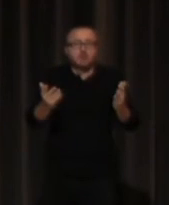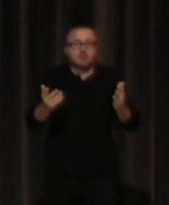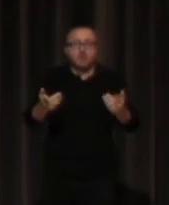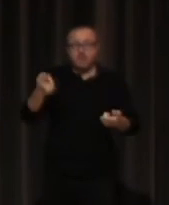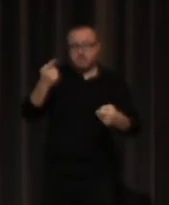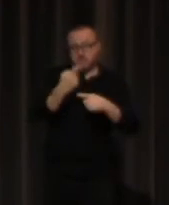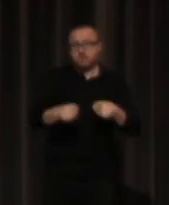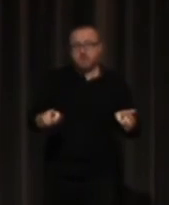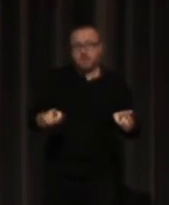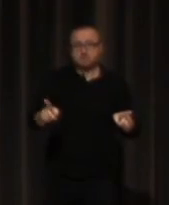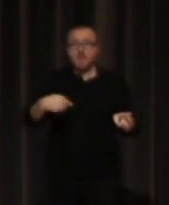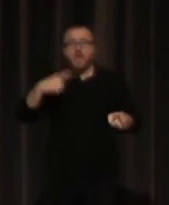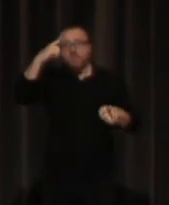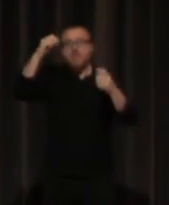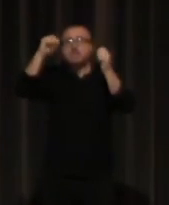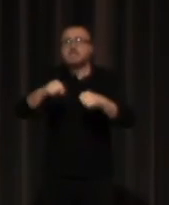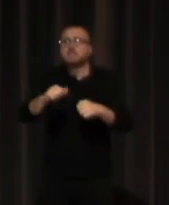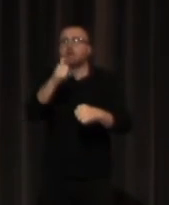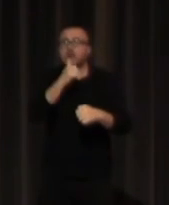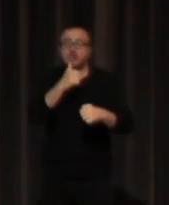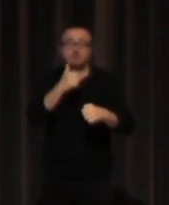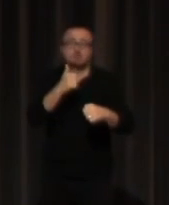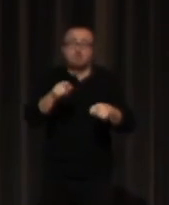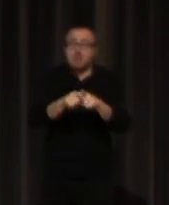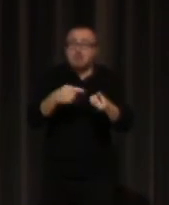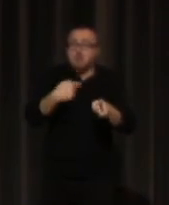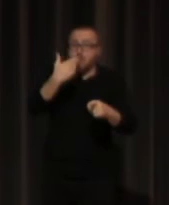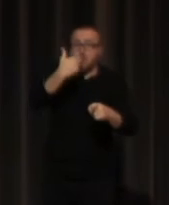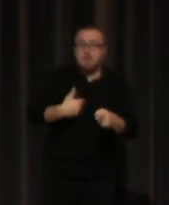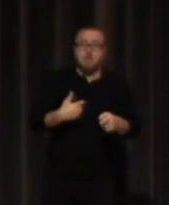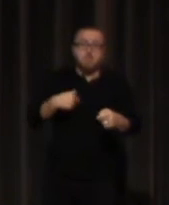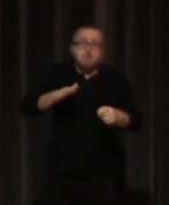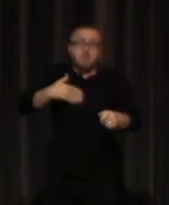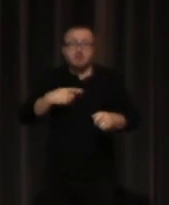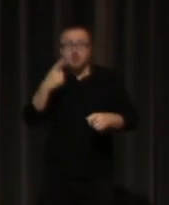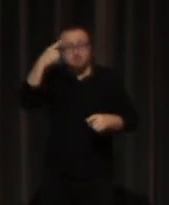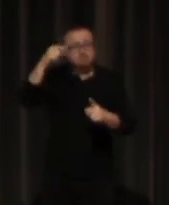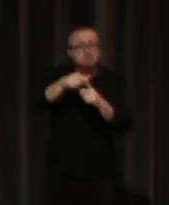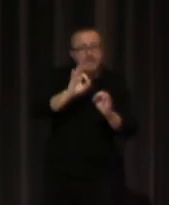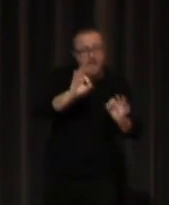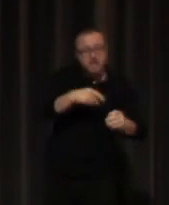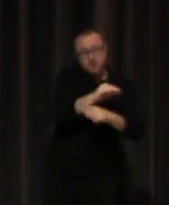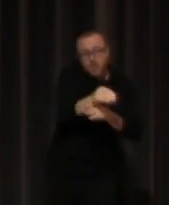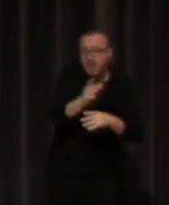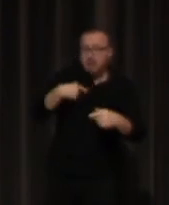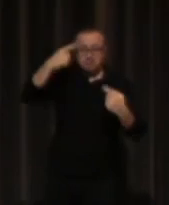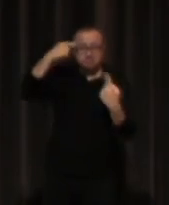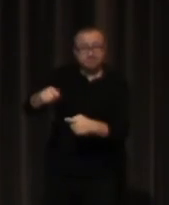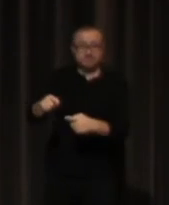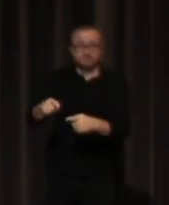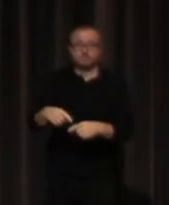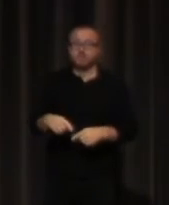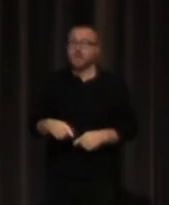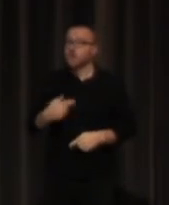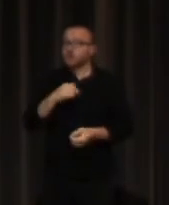vàlides. Aquesta decisió era absolutament irrellevant. El que no havia previst jo, i